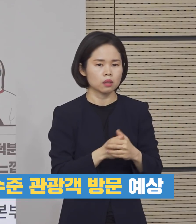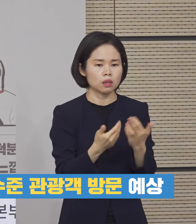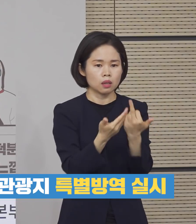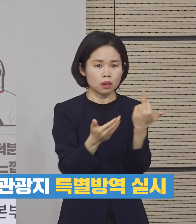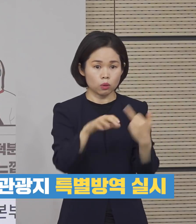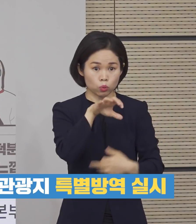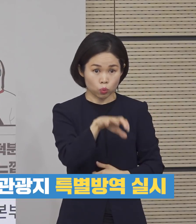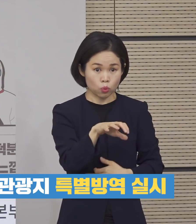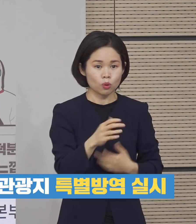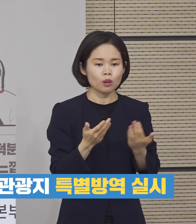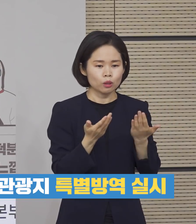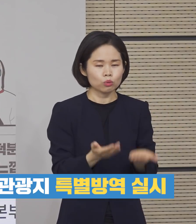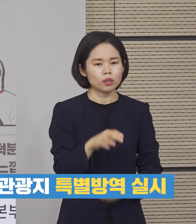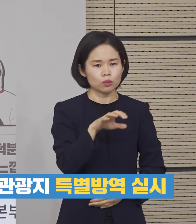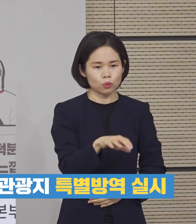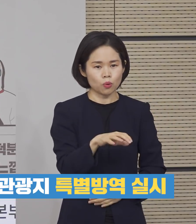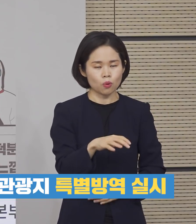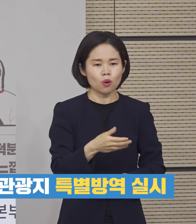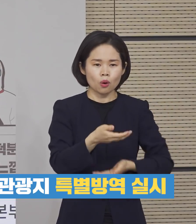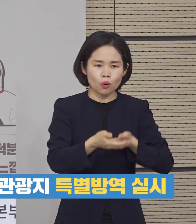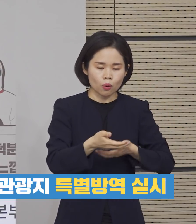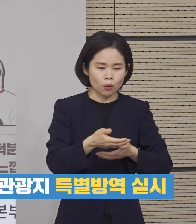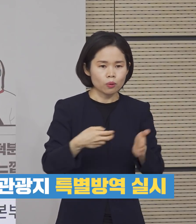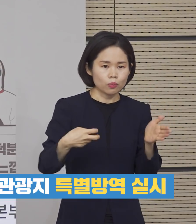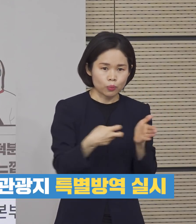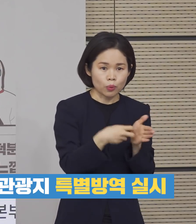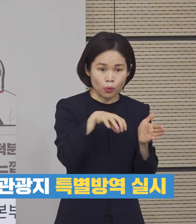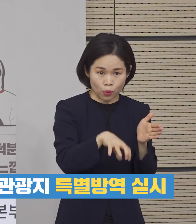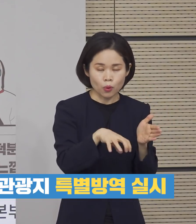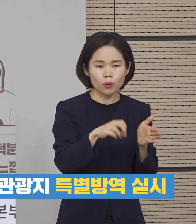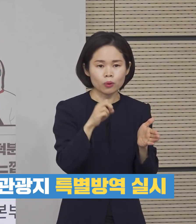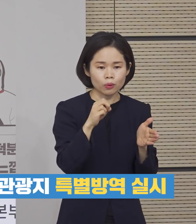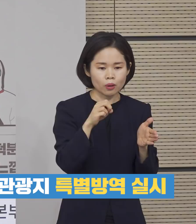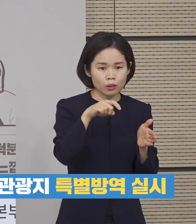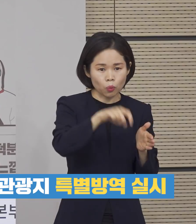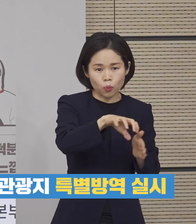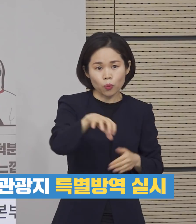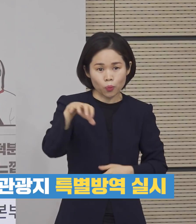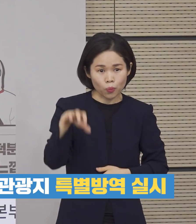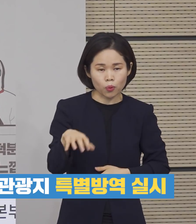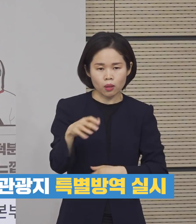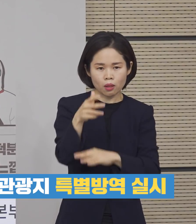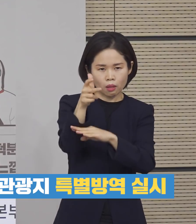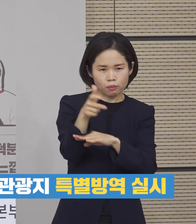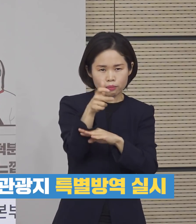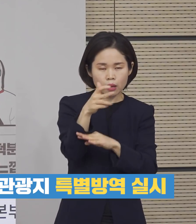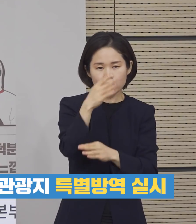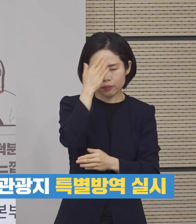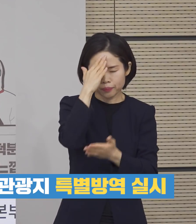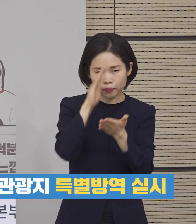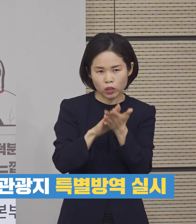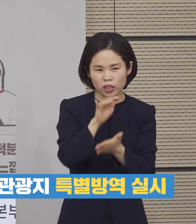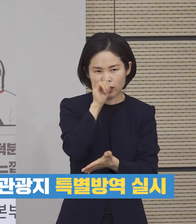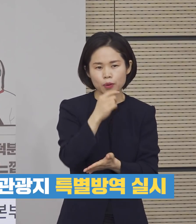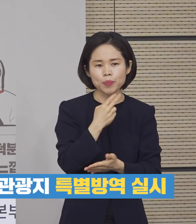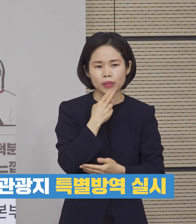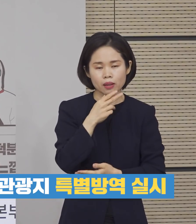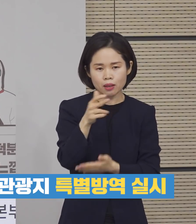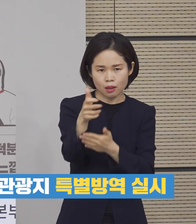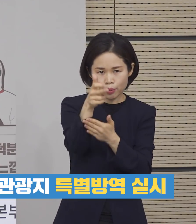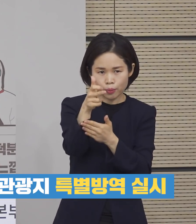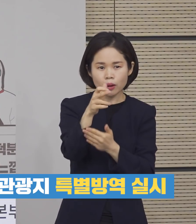있습니다. 강원도는 휴게소, 버스터미널, 기차 역사에 열 화상 카메라를